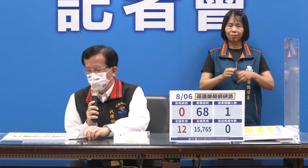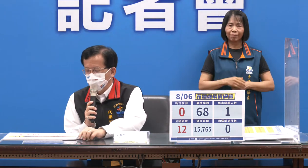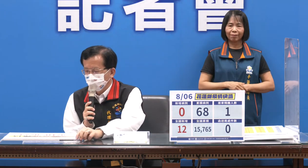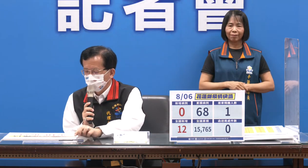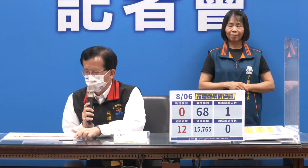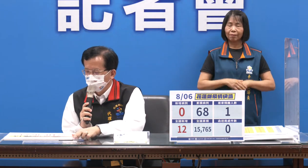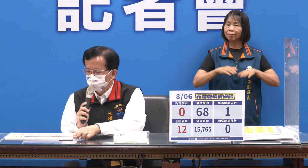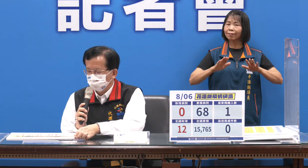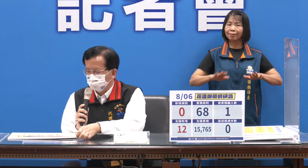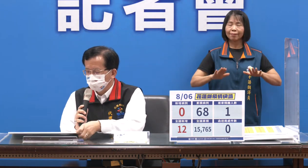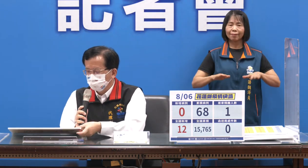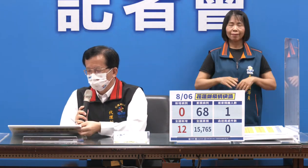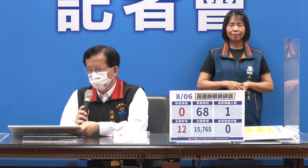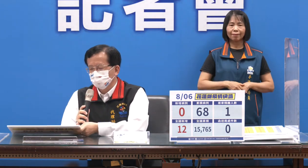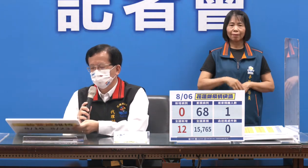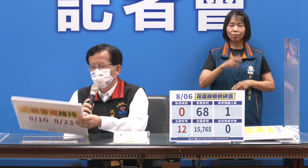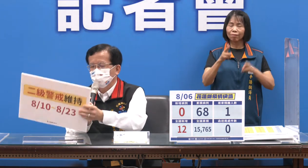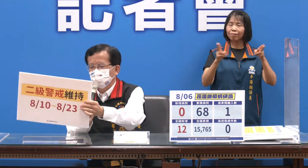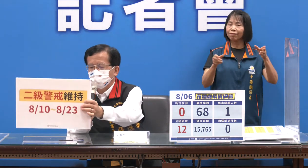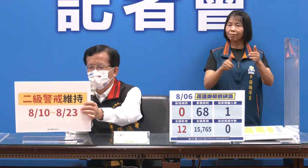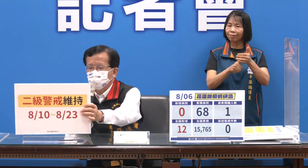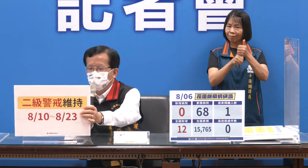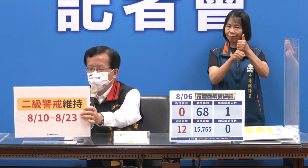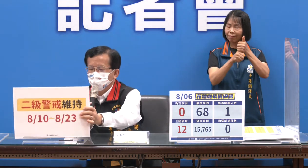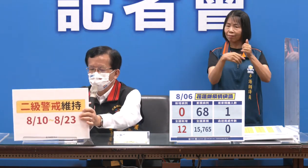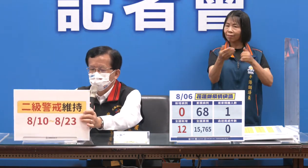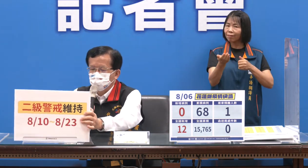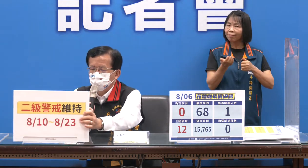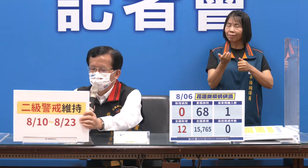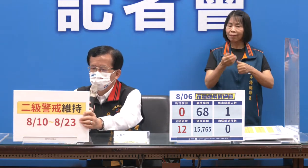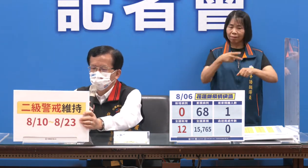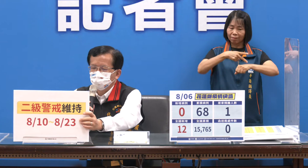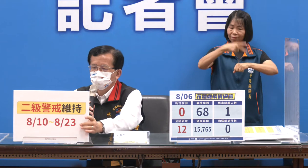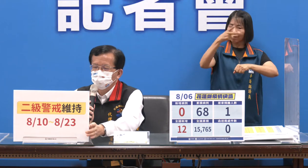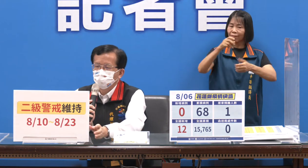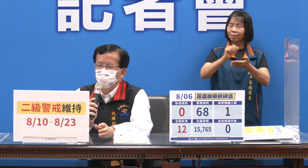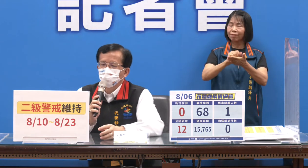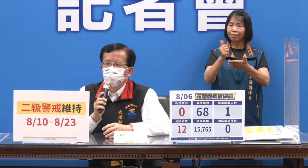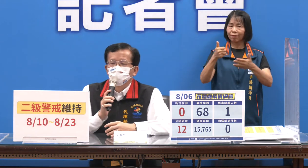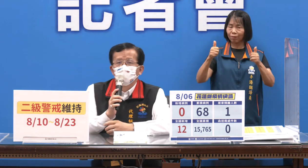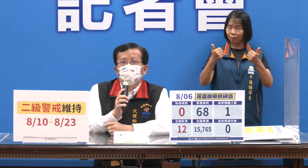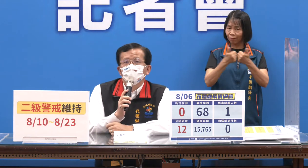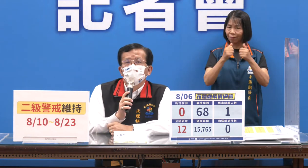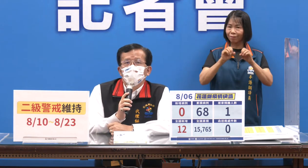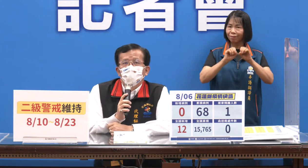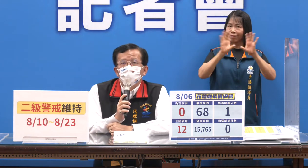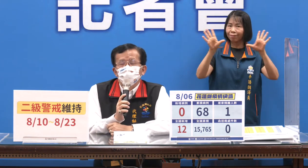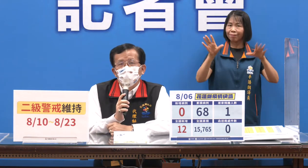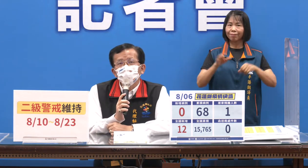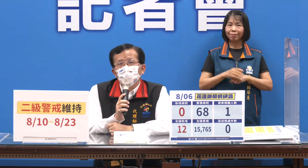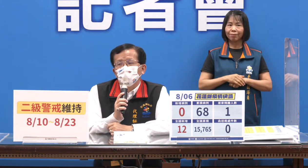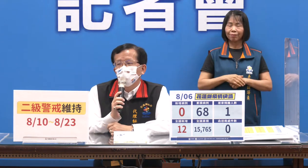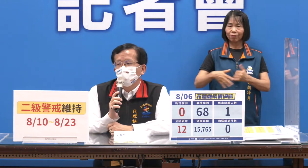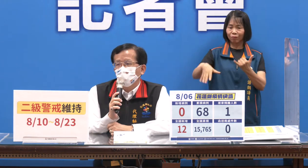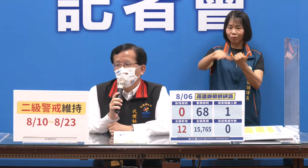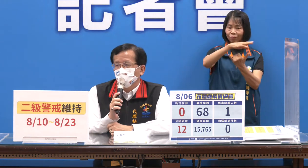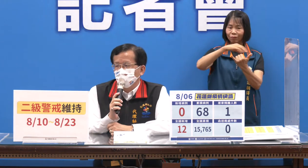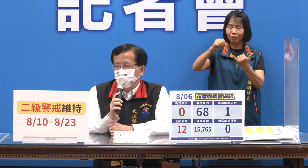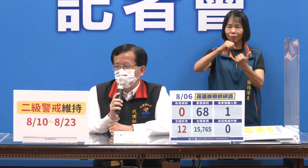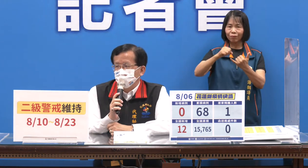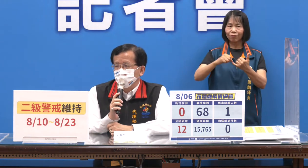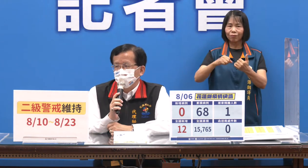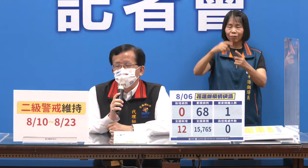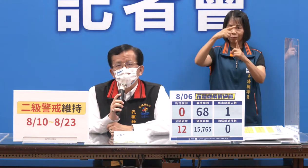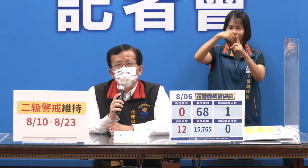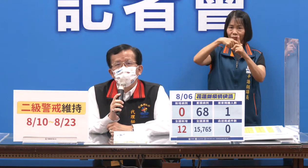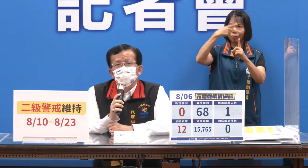天我们 CDC 刚刚2点钟记者会特别宣布， 全国二